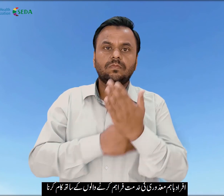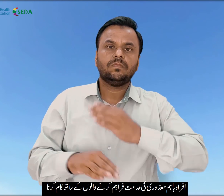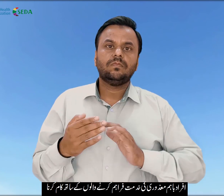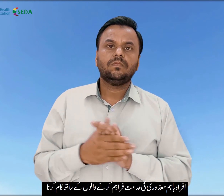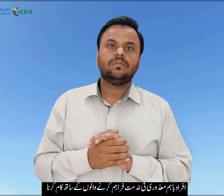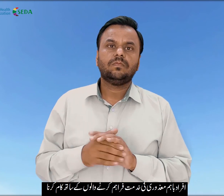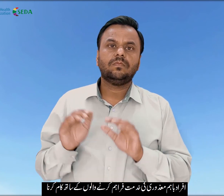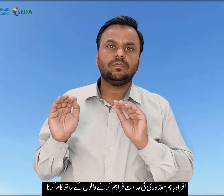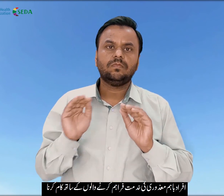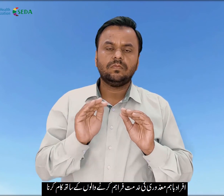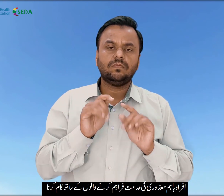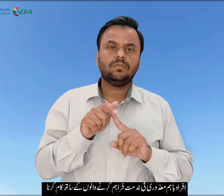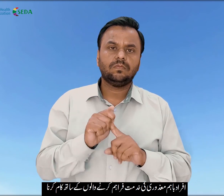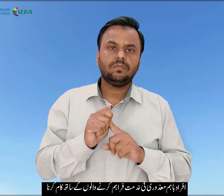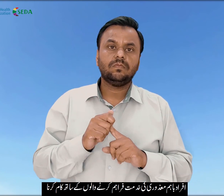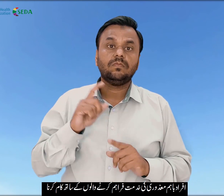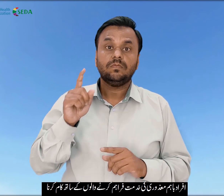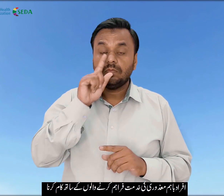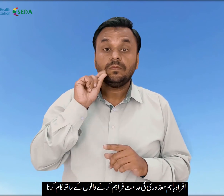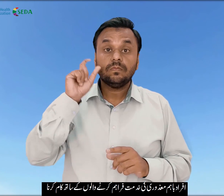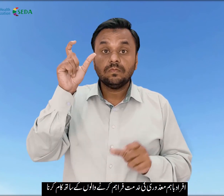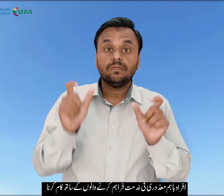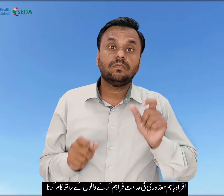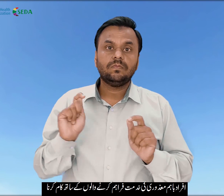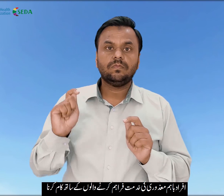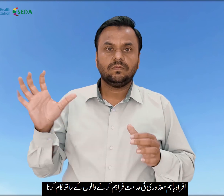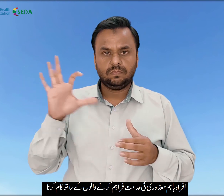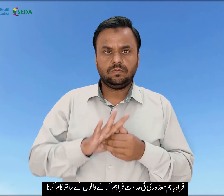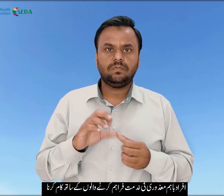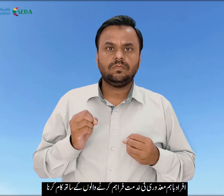خدمت فراہم کرنے والوں کے ساتھ کام کرنا۔